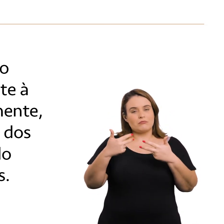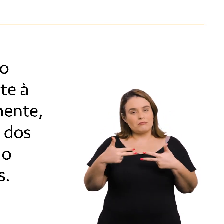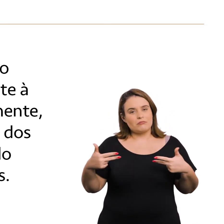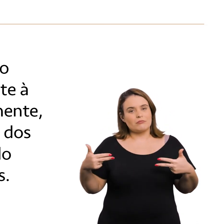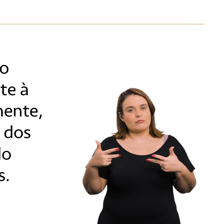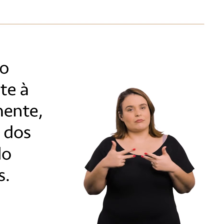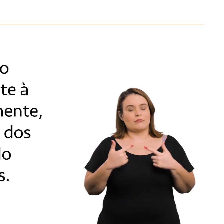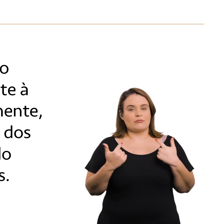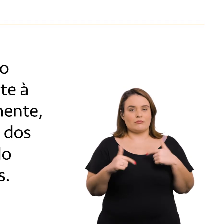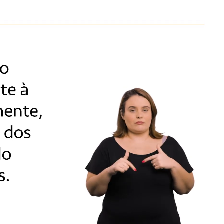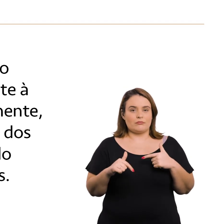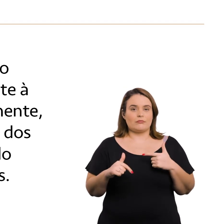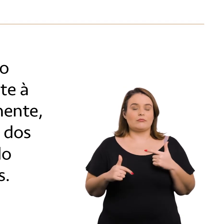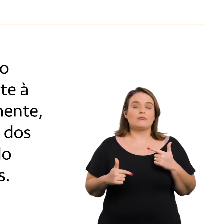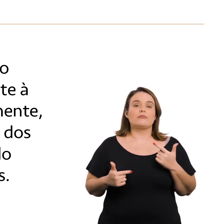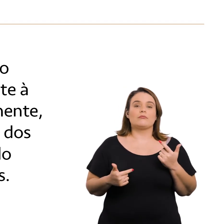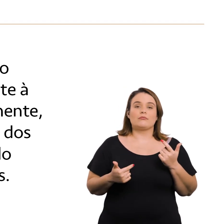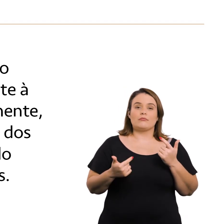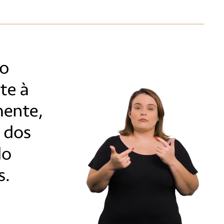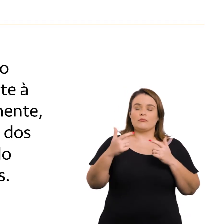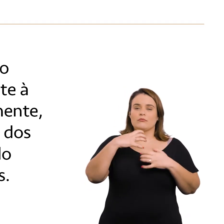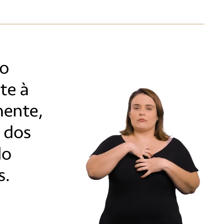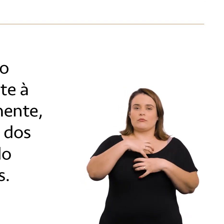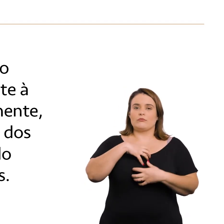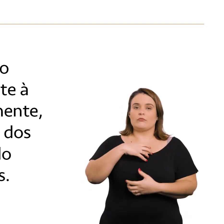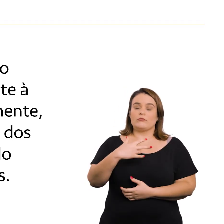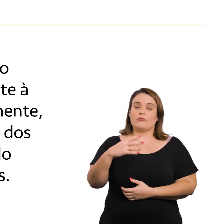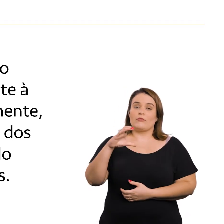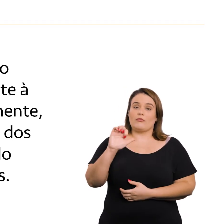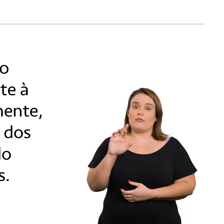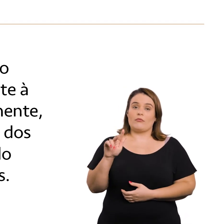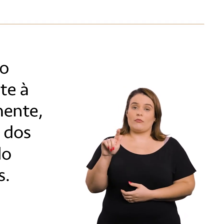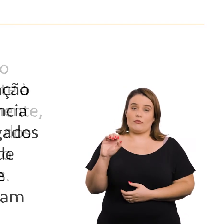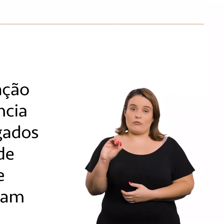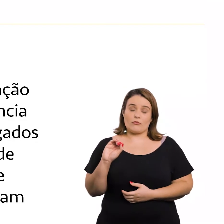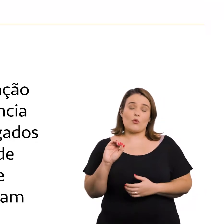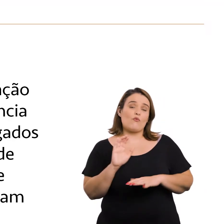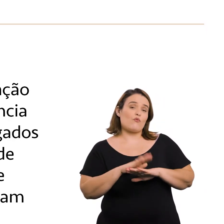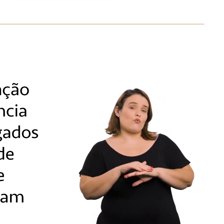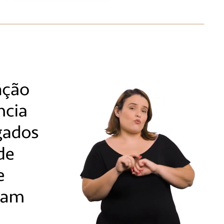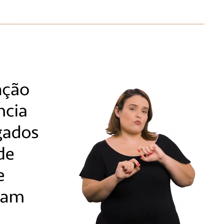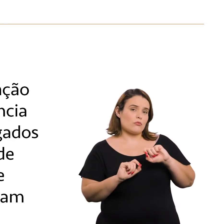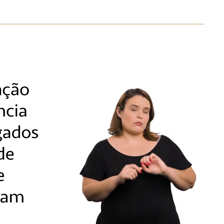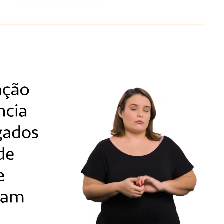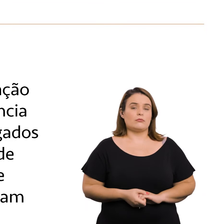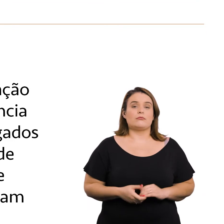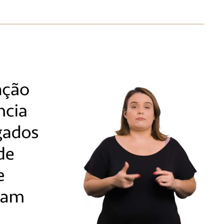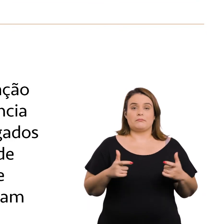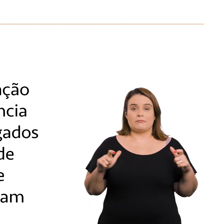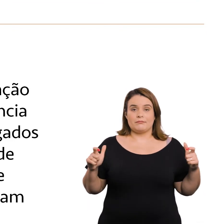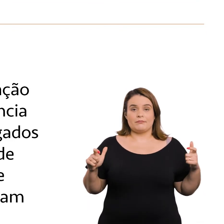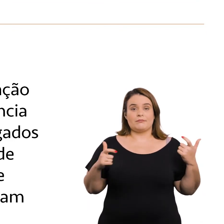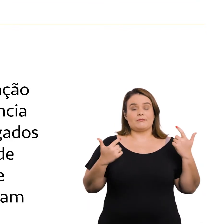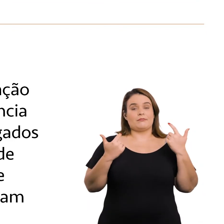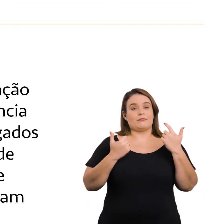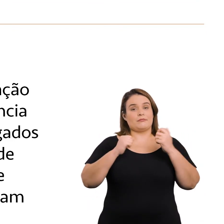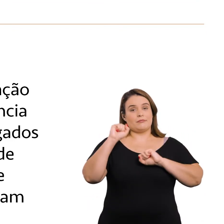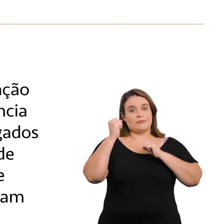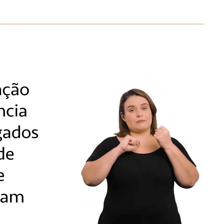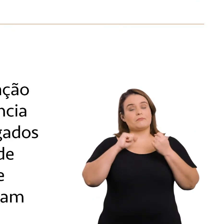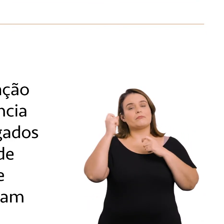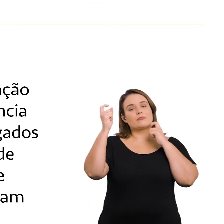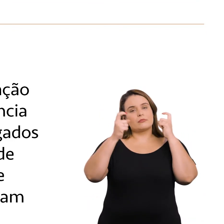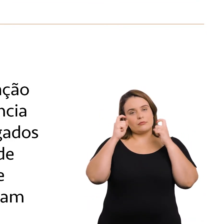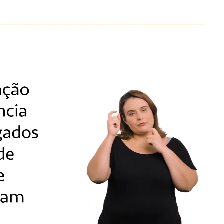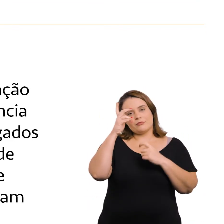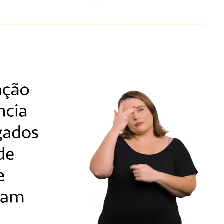dos instrumentos de trabalho, do desenho de cargos e funções. Grande parte das empresas preocupa-se com a